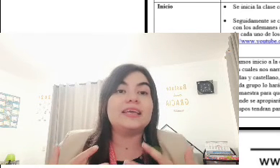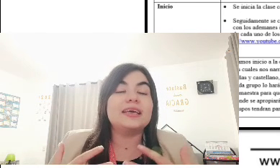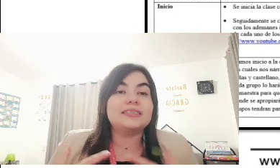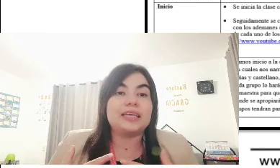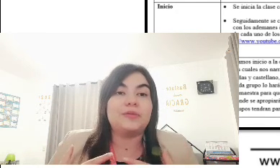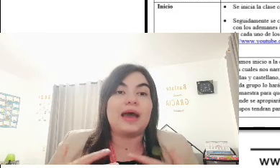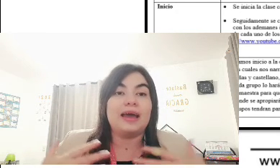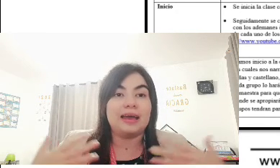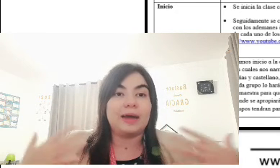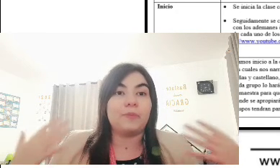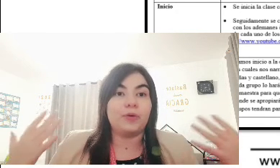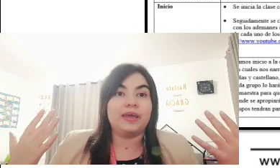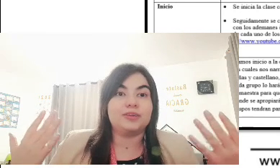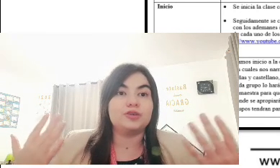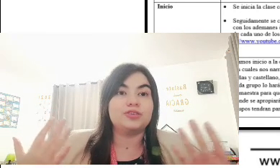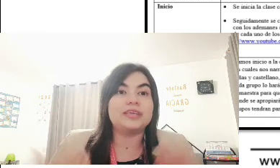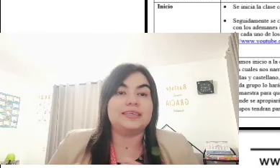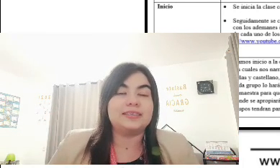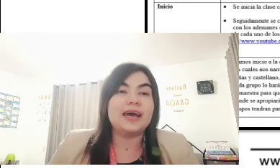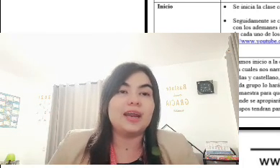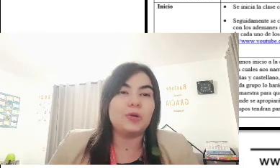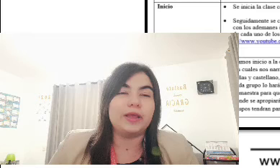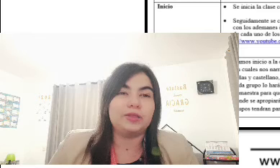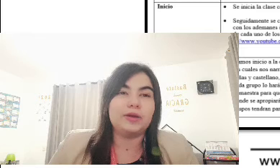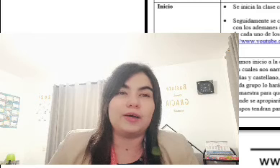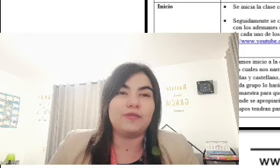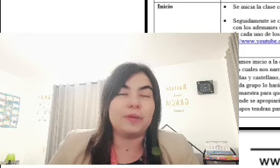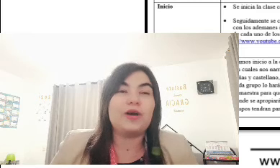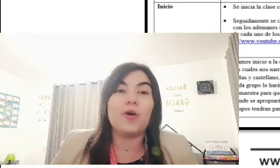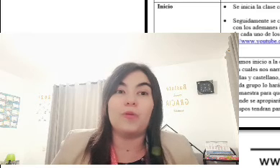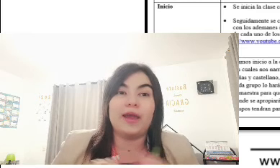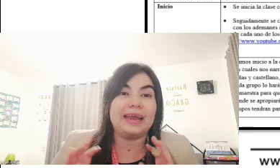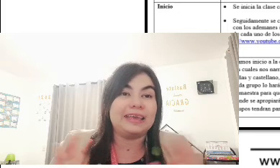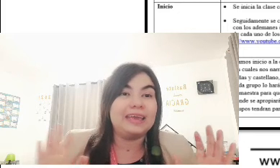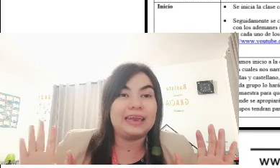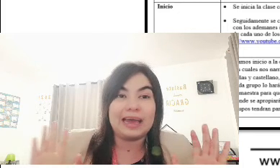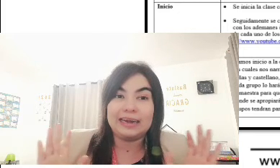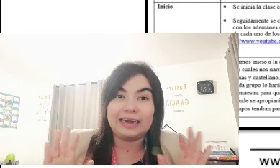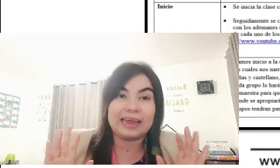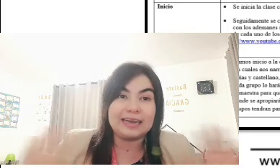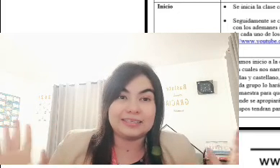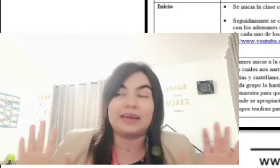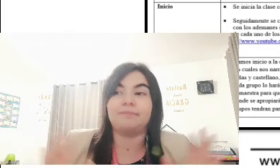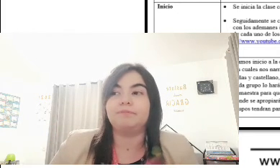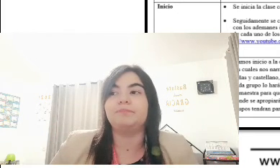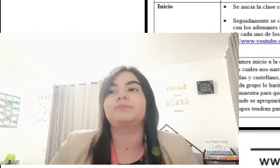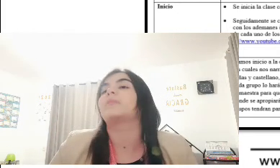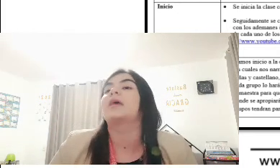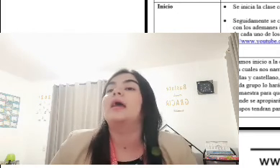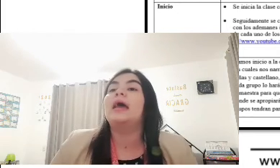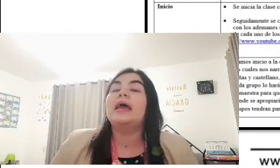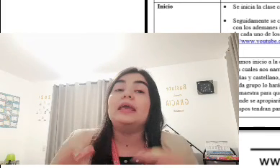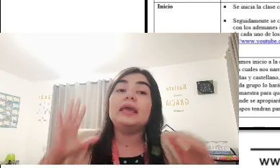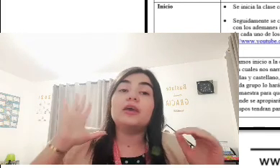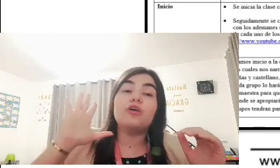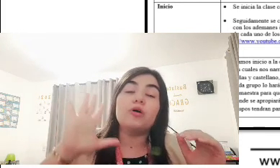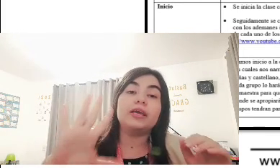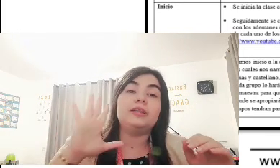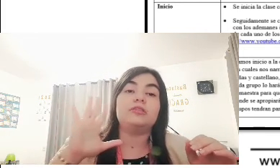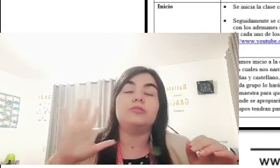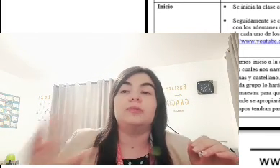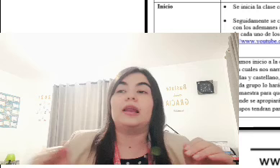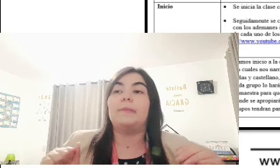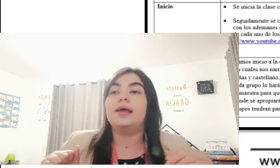las señas y va a poder socializar el cuento de la forma como él la quiera realizar. Y